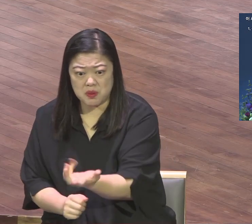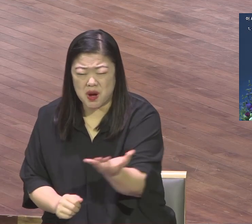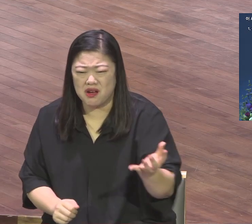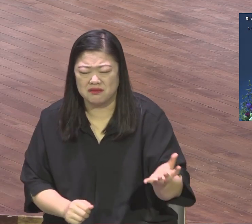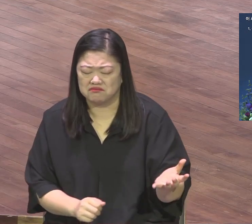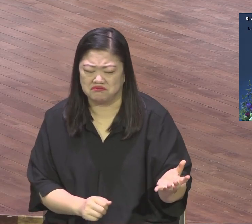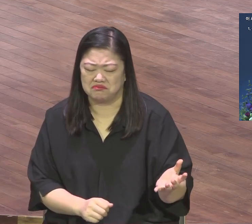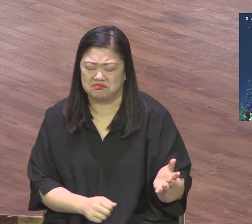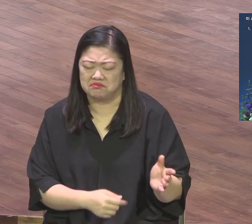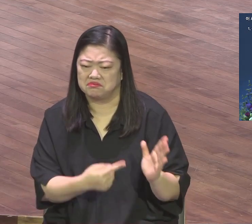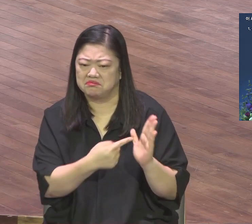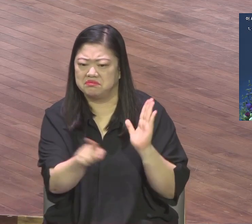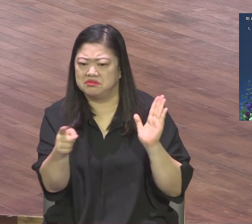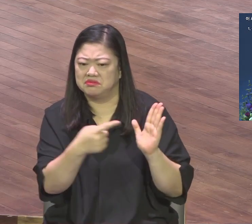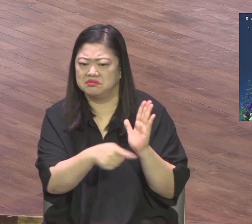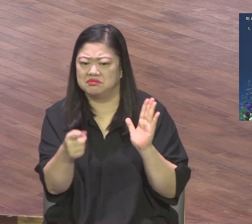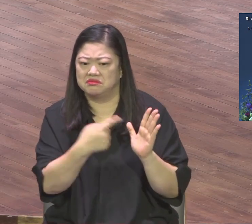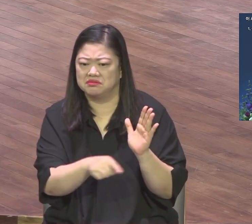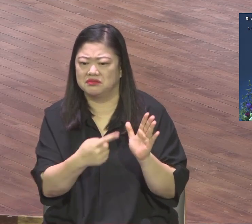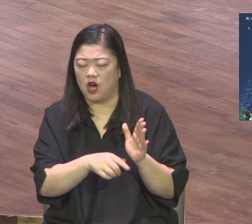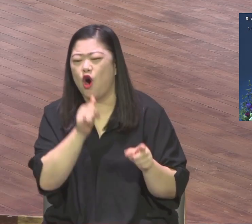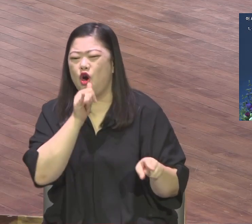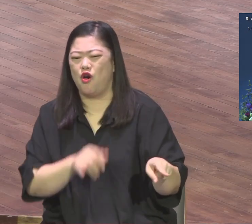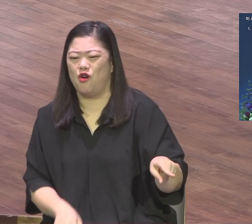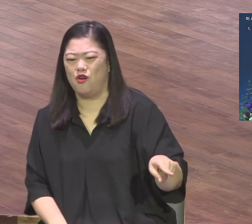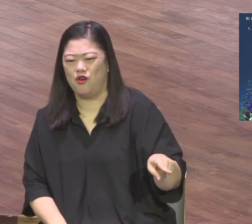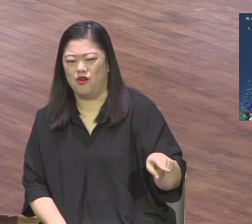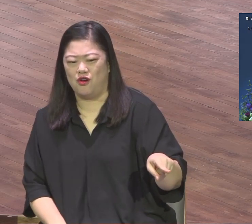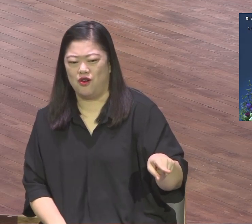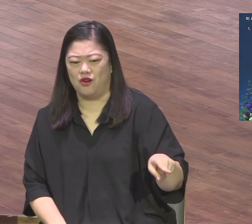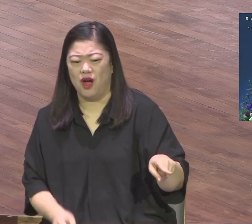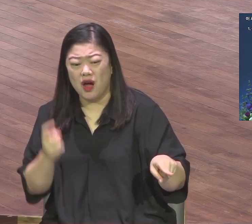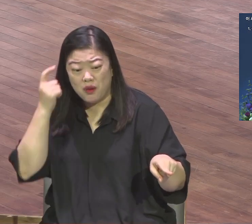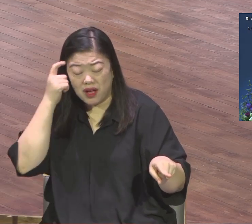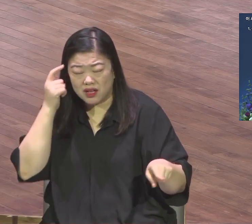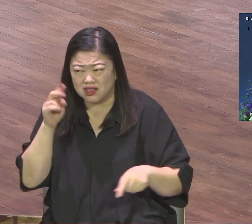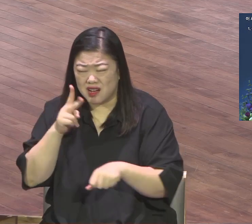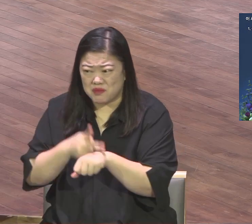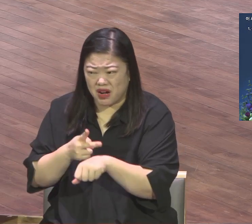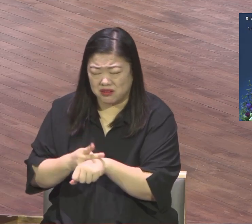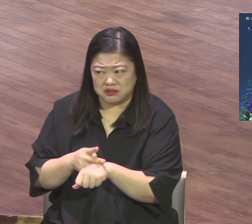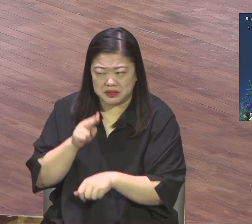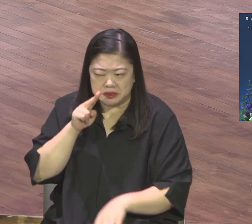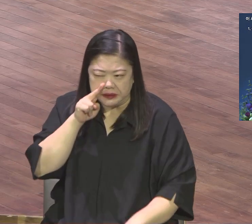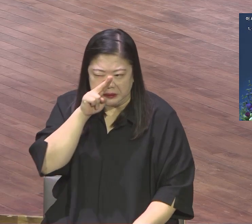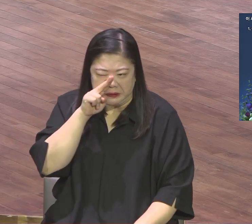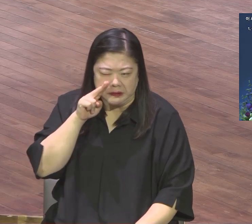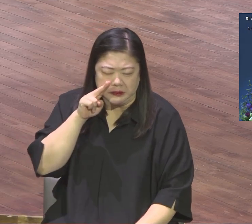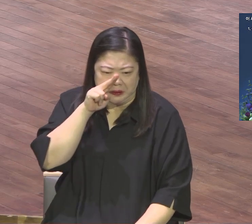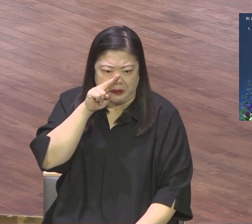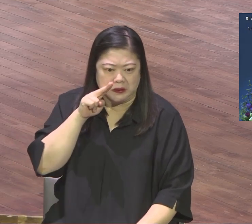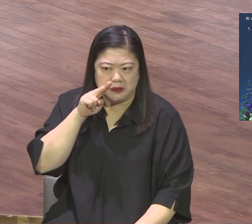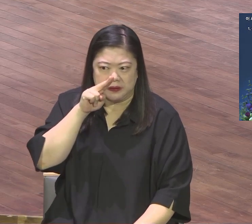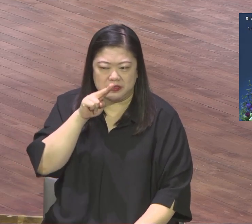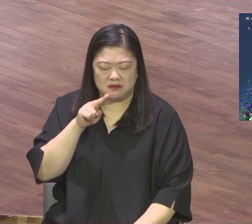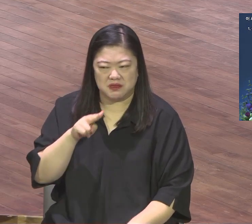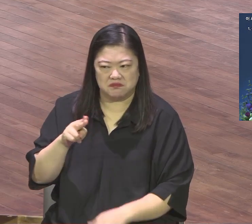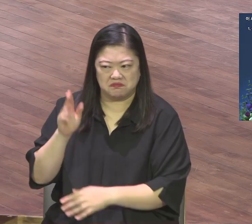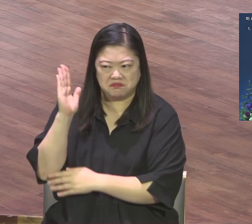비판하면서 불순종하는 복음 전거를 꼬리에 방해하는 그런 세력들이 있었어요. 이때